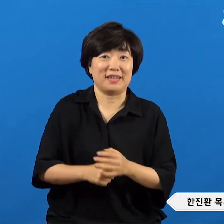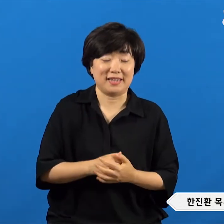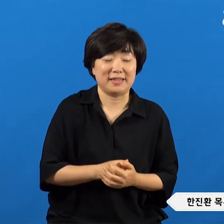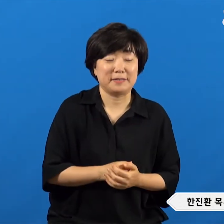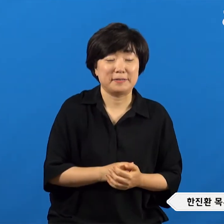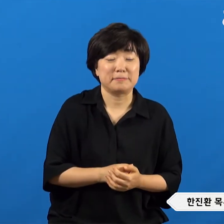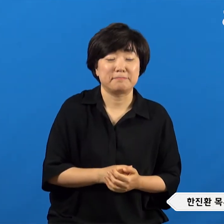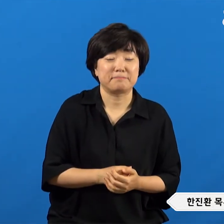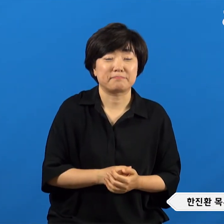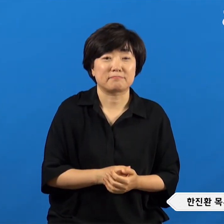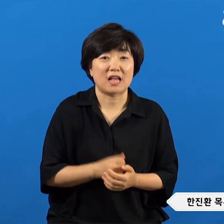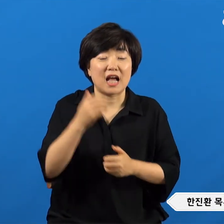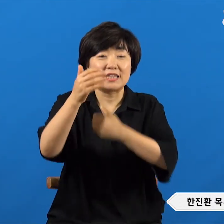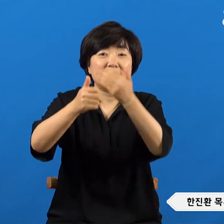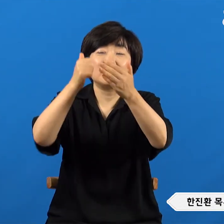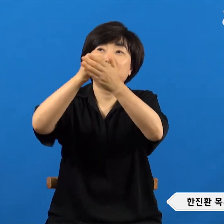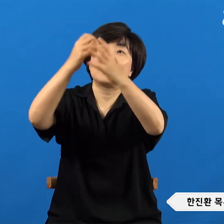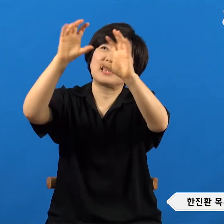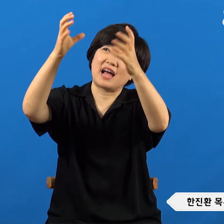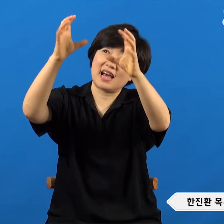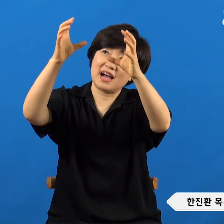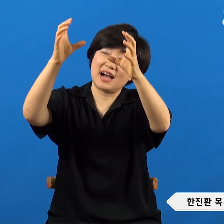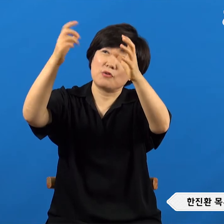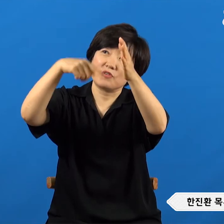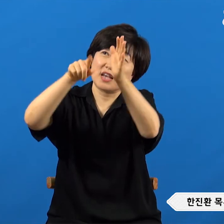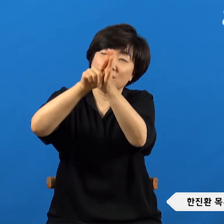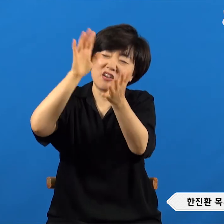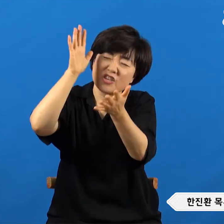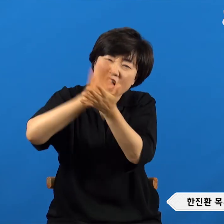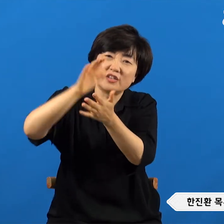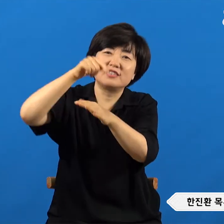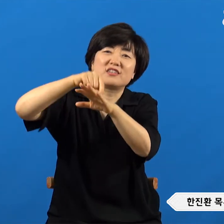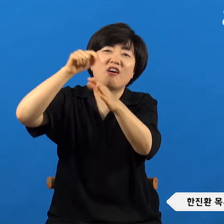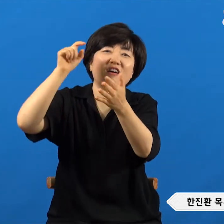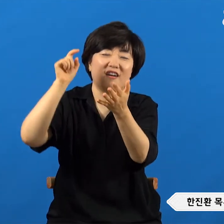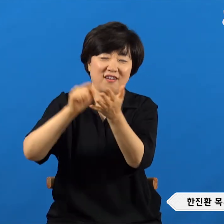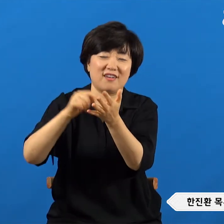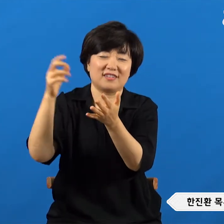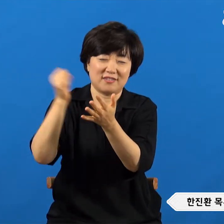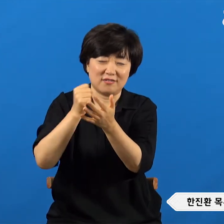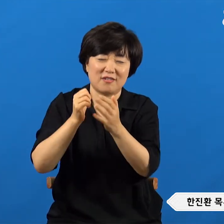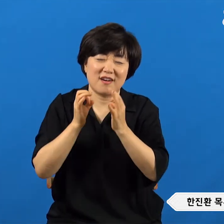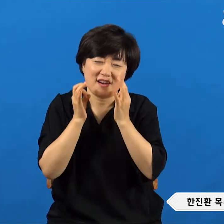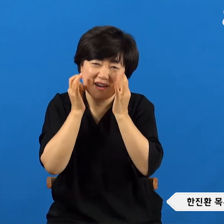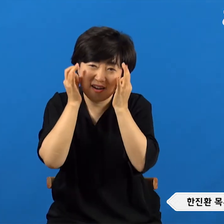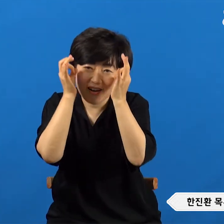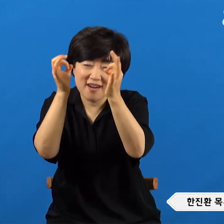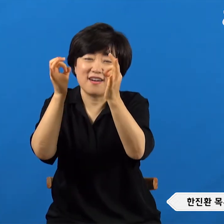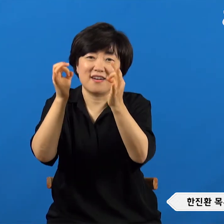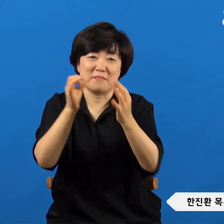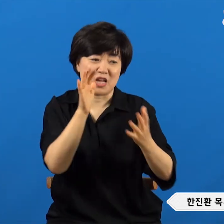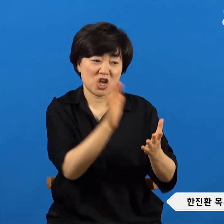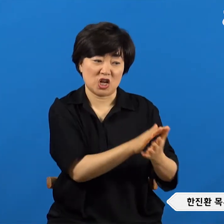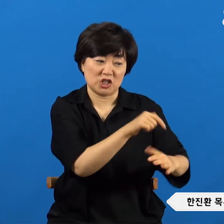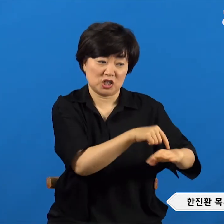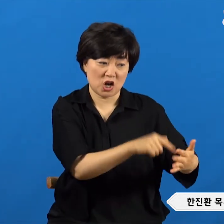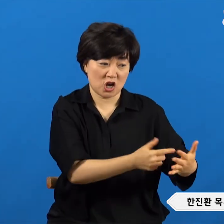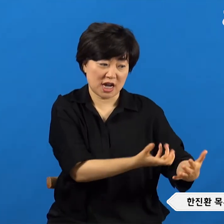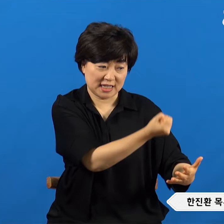하나님 나라 위해서 열정적으로 살고 싶으면 열정을 불태우는 사람과 친구하고 가까이 하는 것이